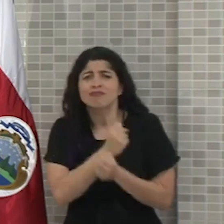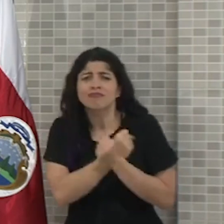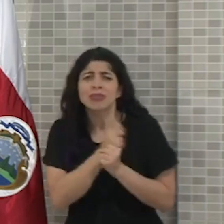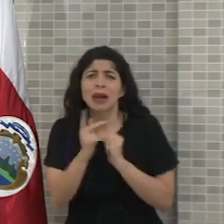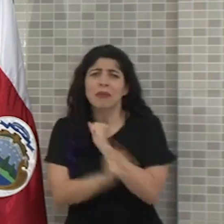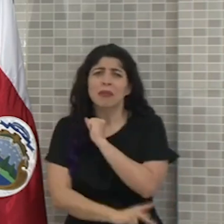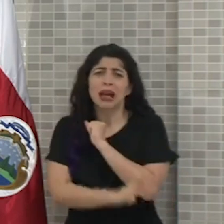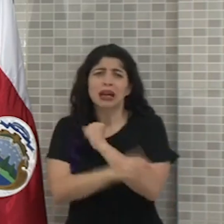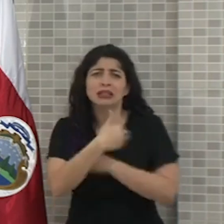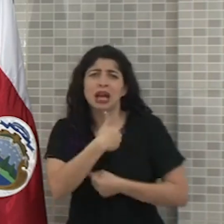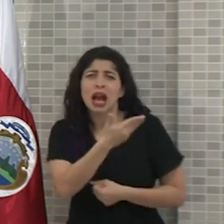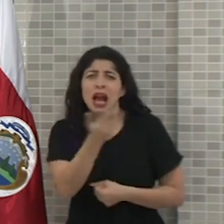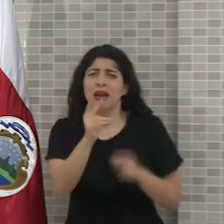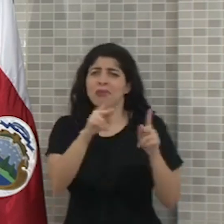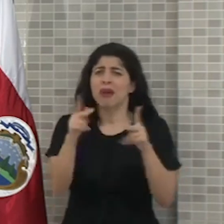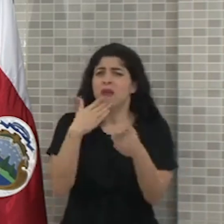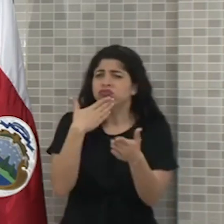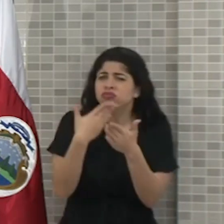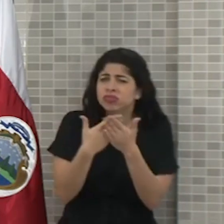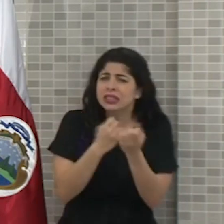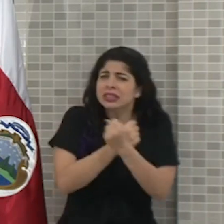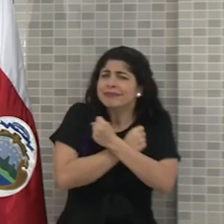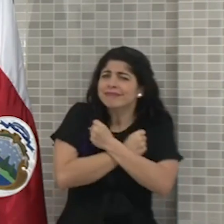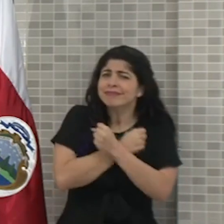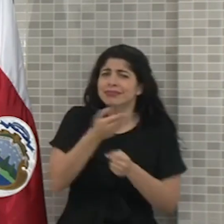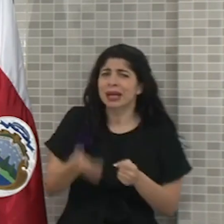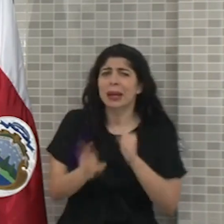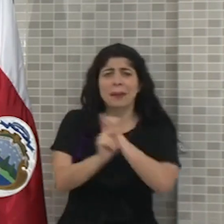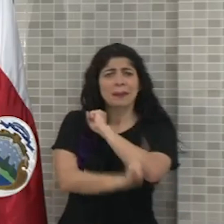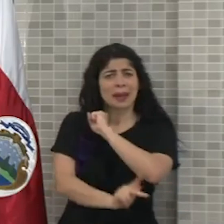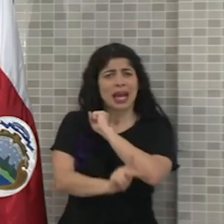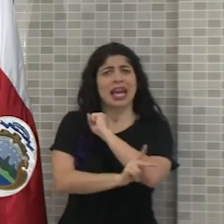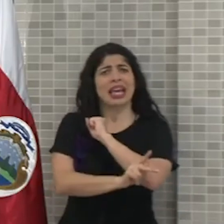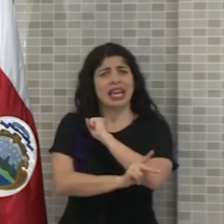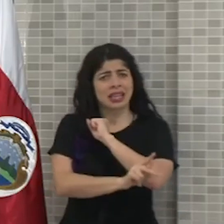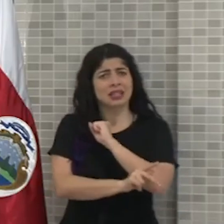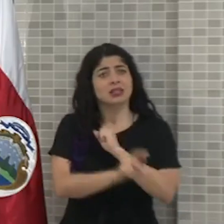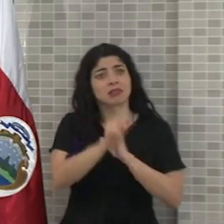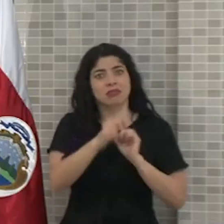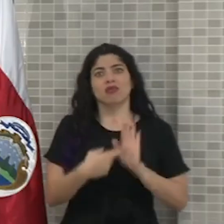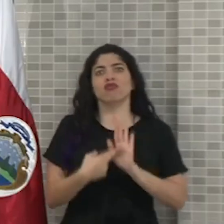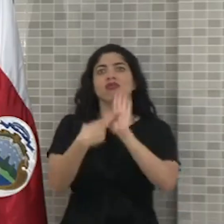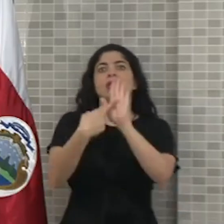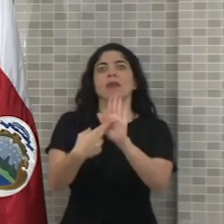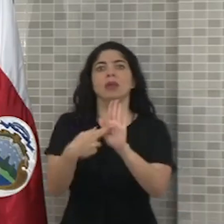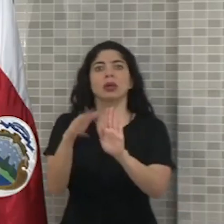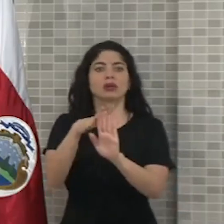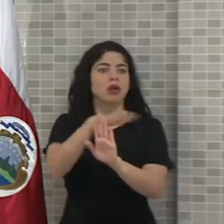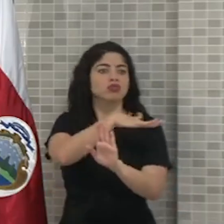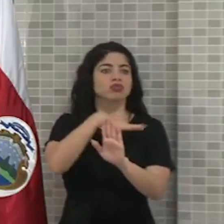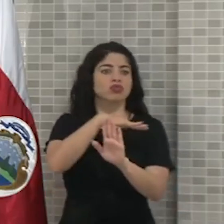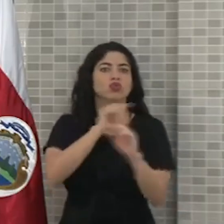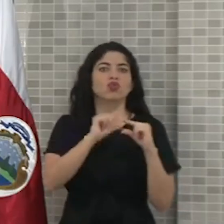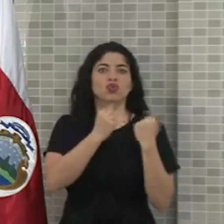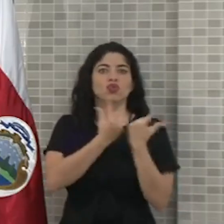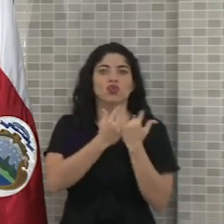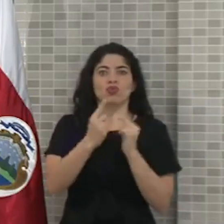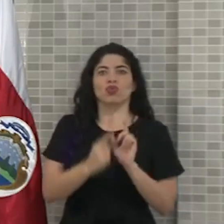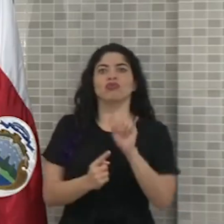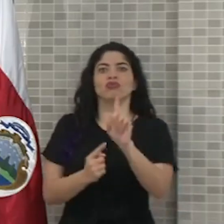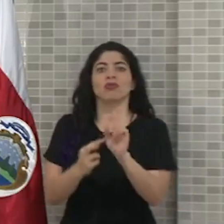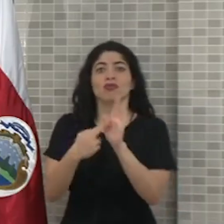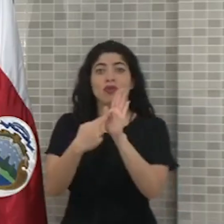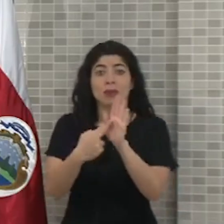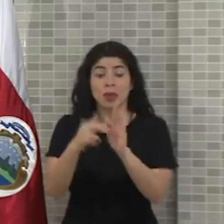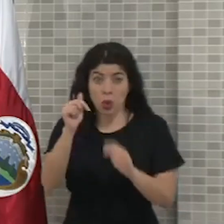hay gente que es buena, que ama este país, que le toca representar a su sector. Pero hoy estamos llamados a hacer